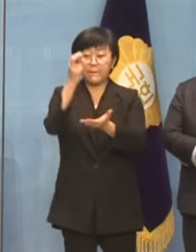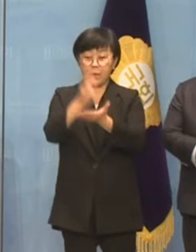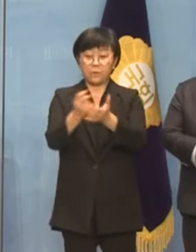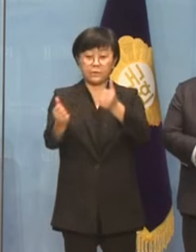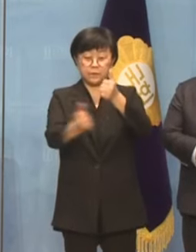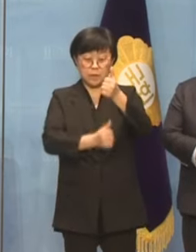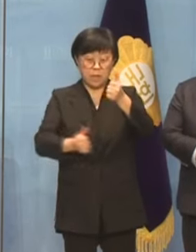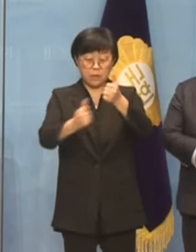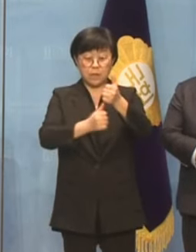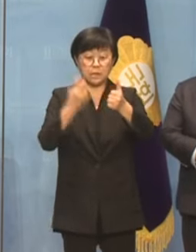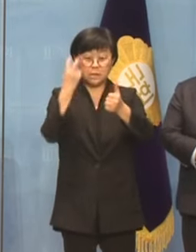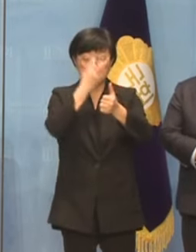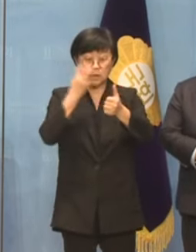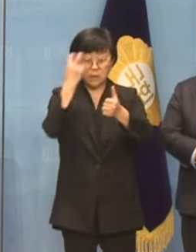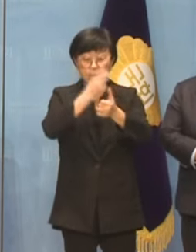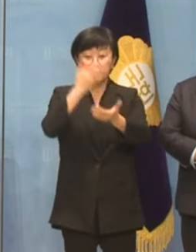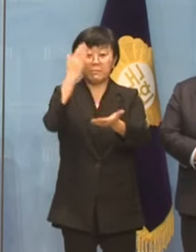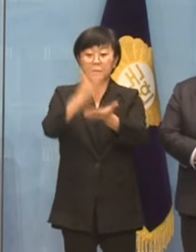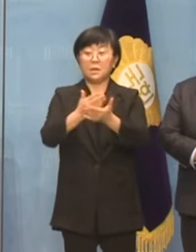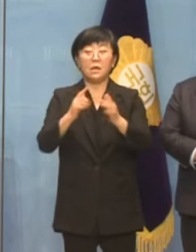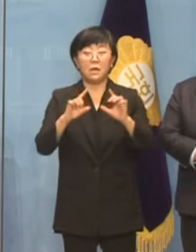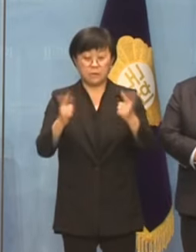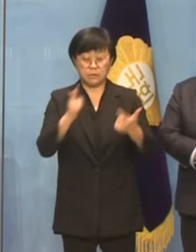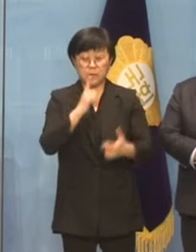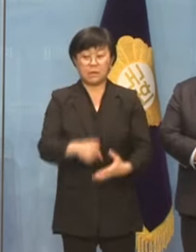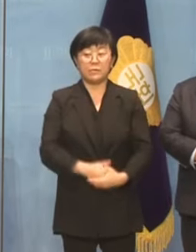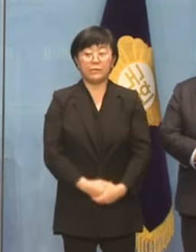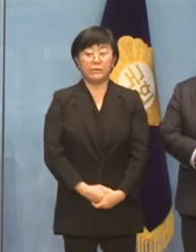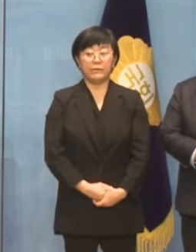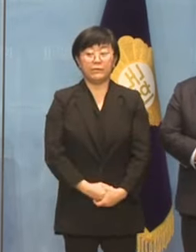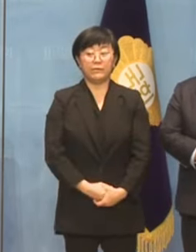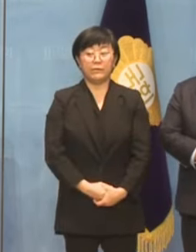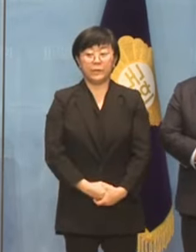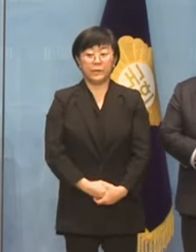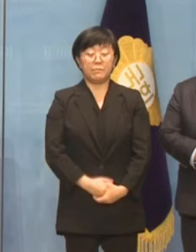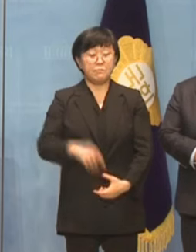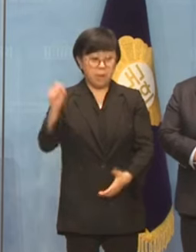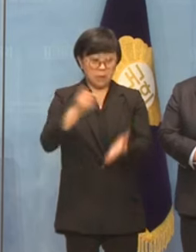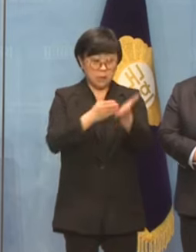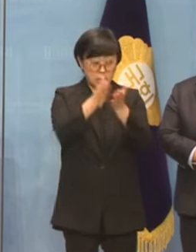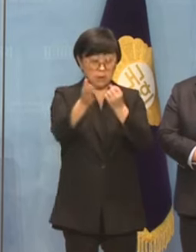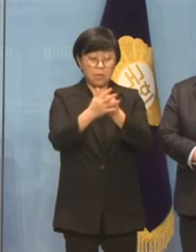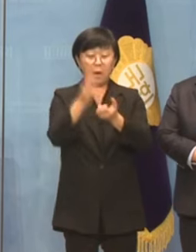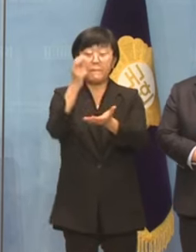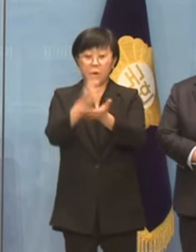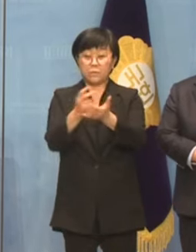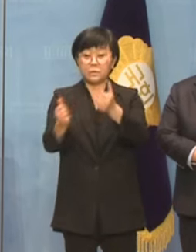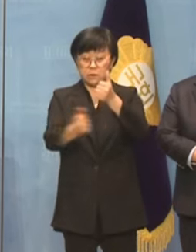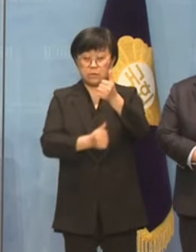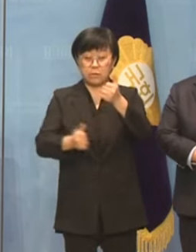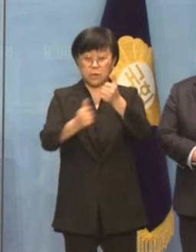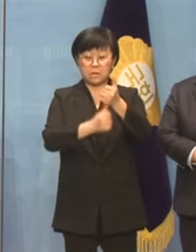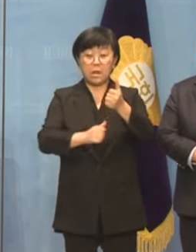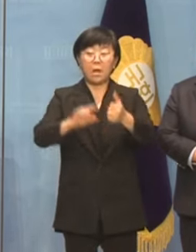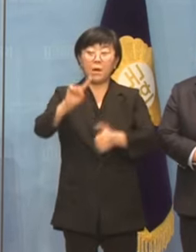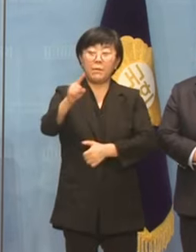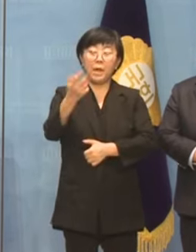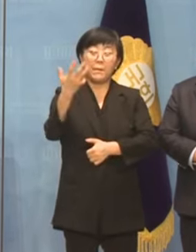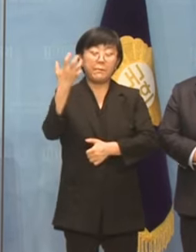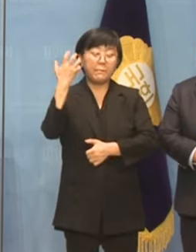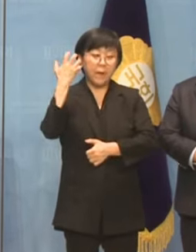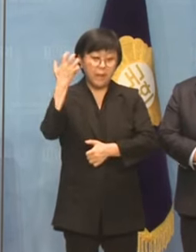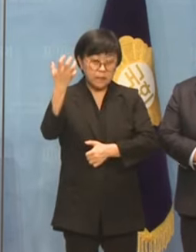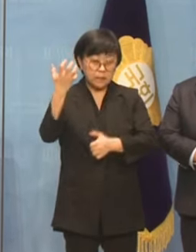법사위 심사를 하지 말자는 것이 아닙니다. 패스트트랙은 법사위에서 180일